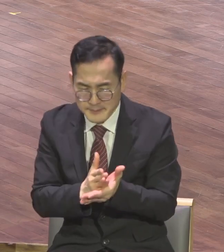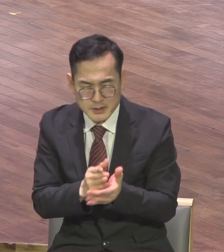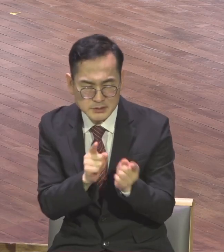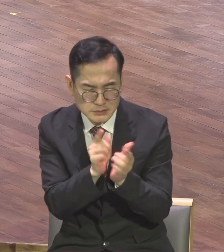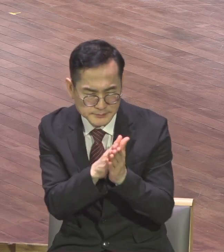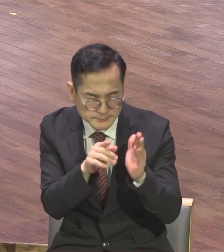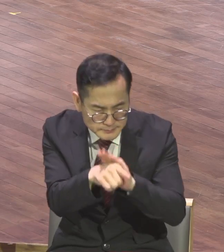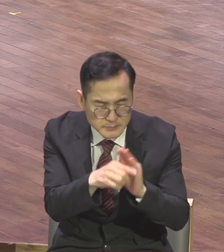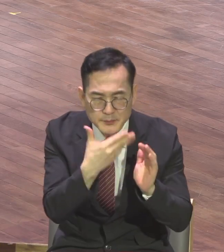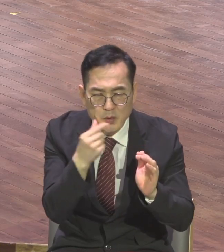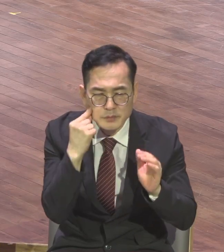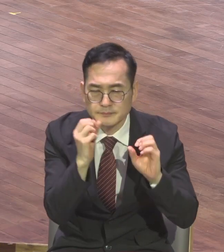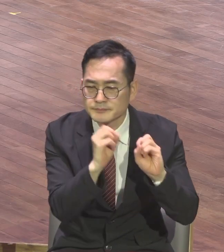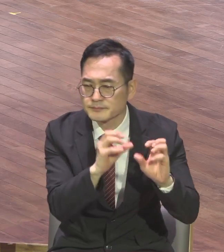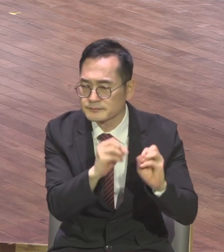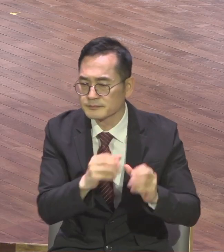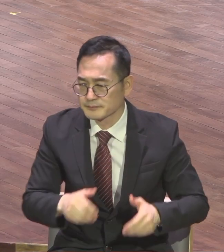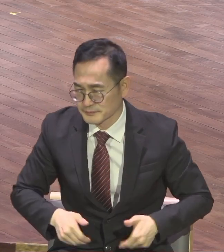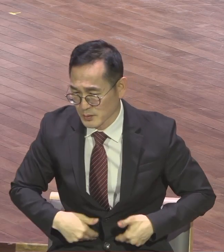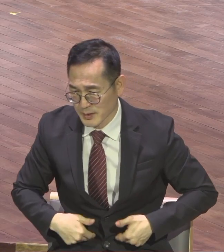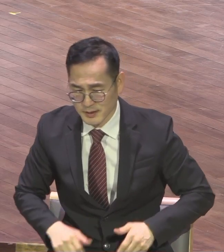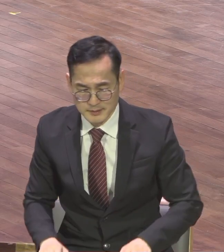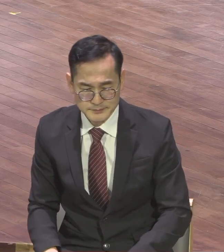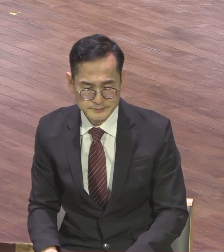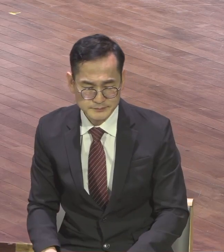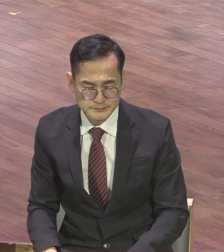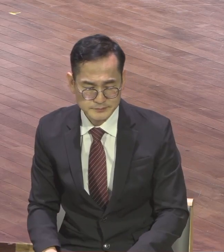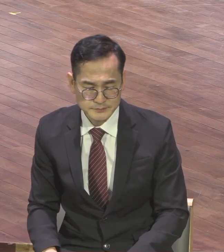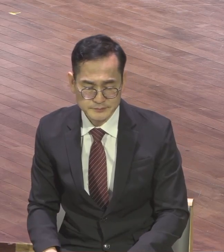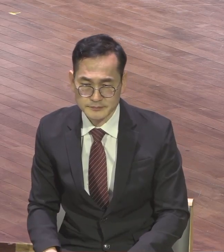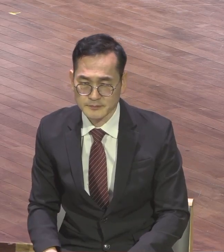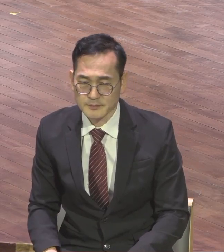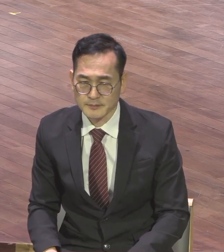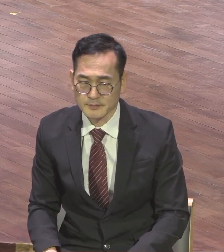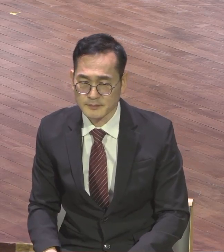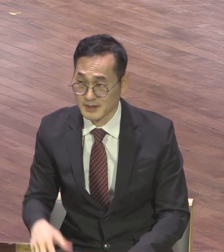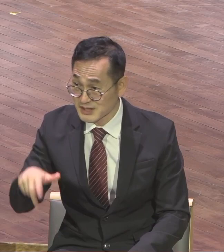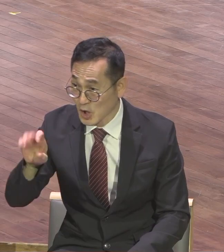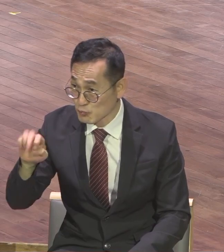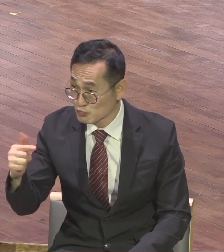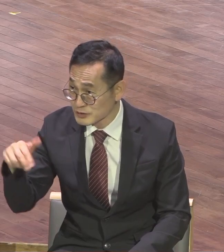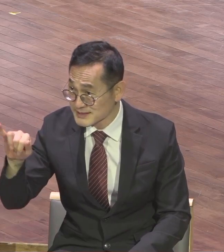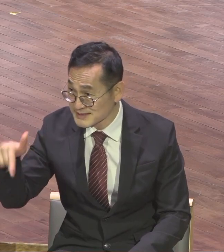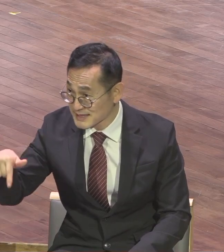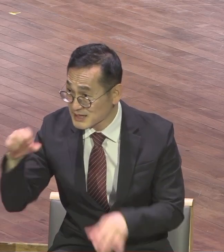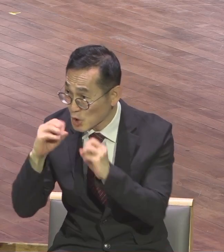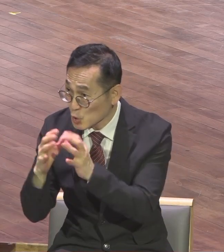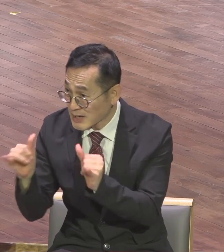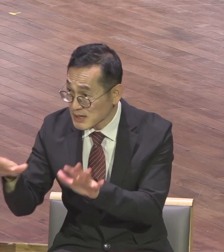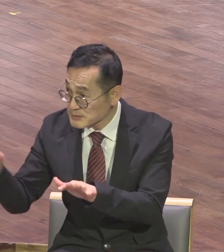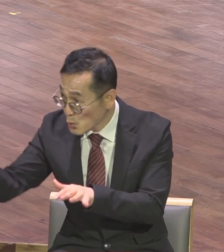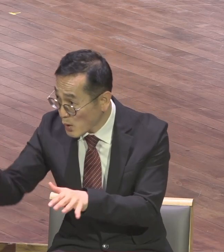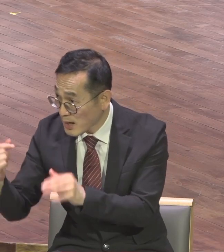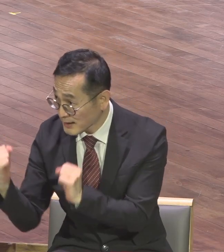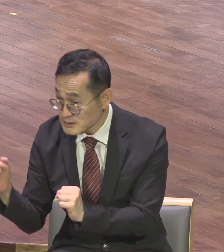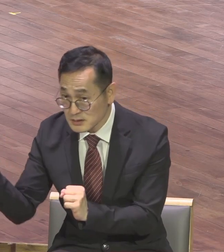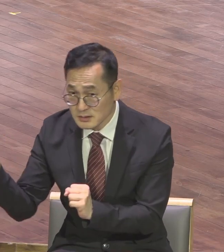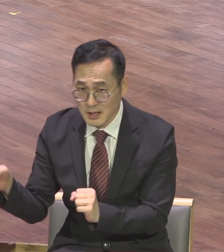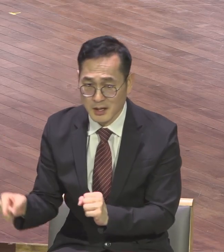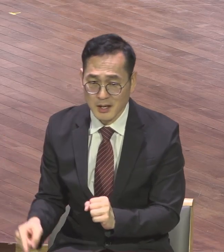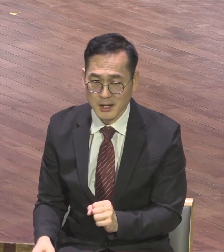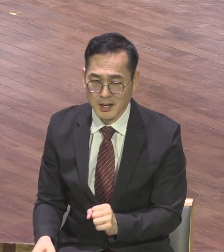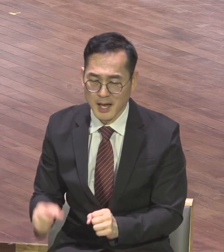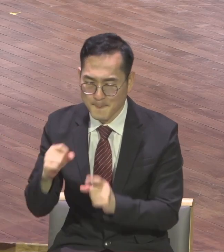우리 정문지 선교사님 오늘 오셨네. 그냥 말로 파키스탄 인도 막 그 현장 하루에 막 이 톡이